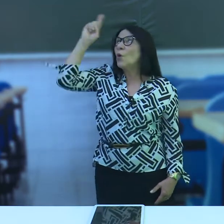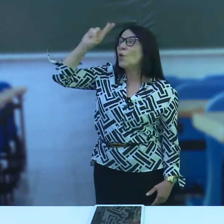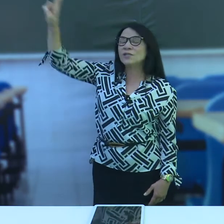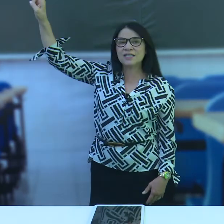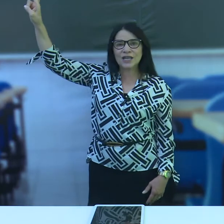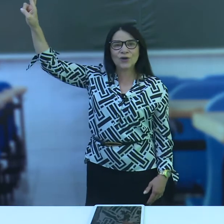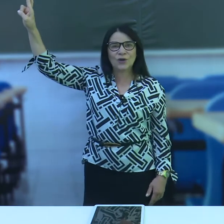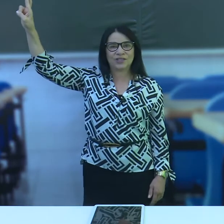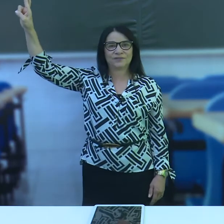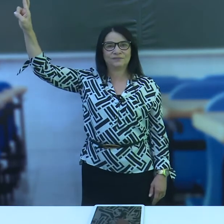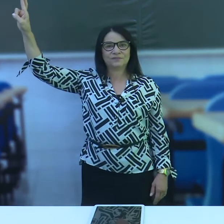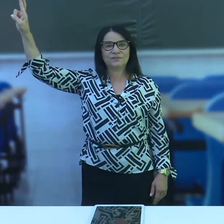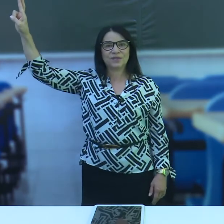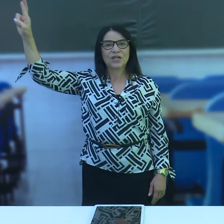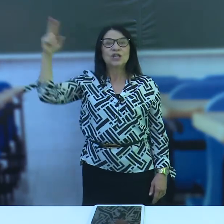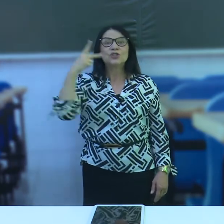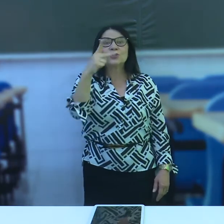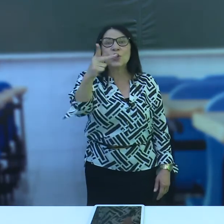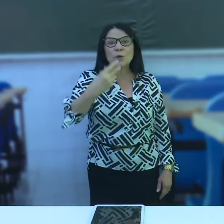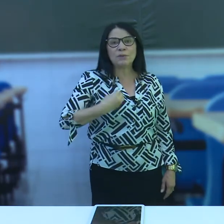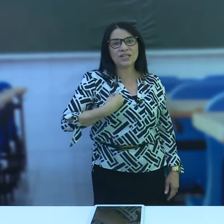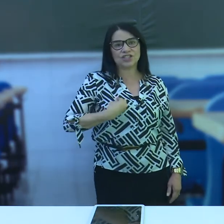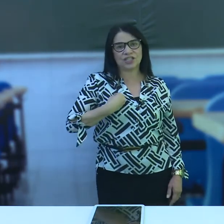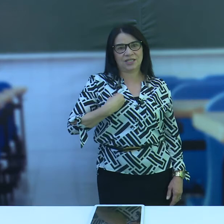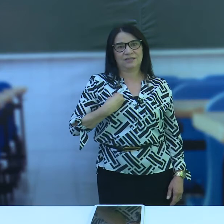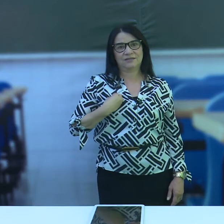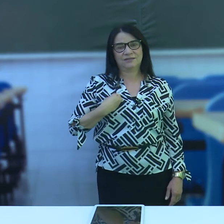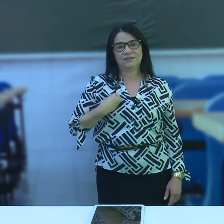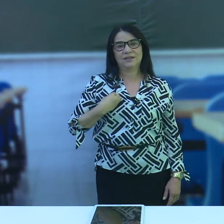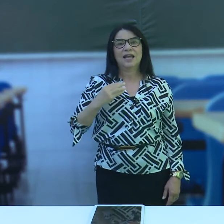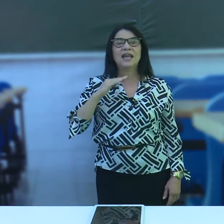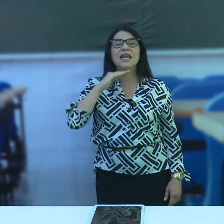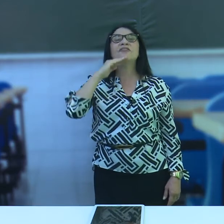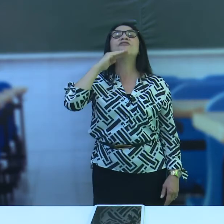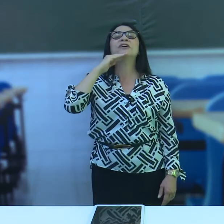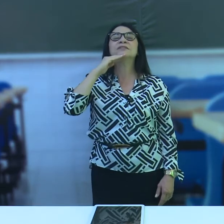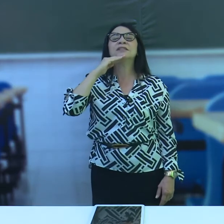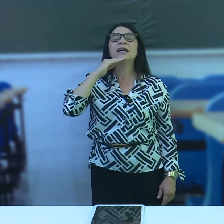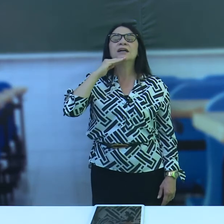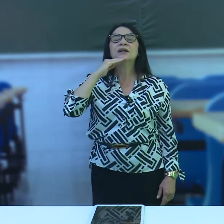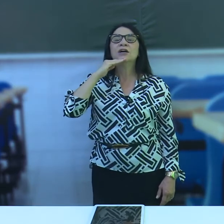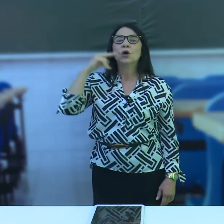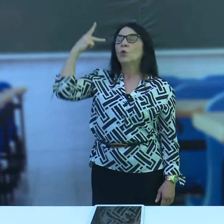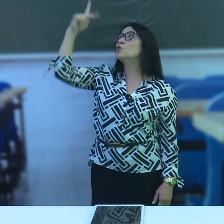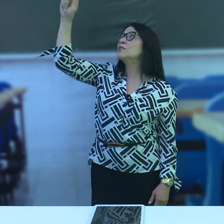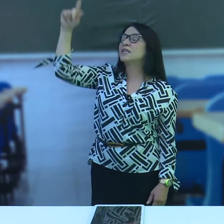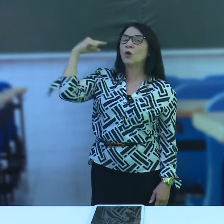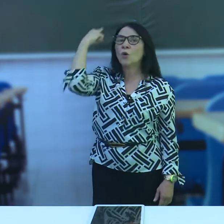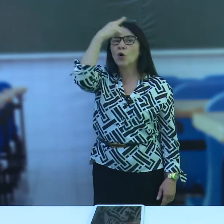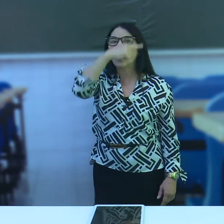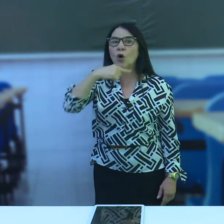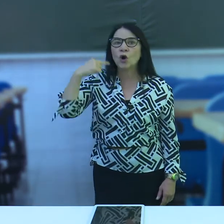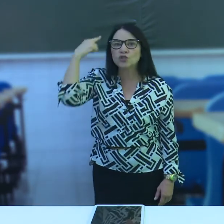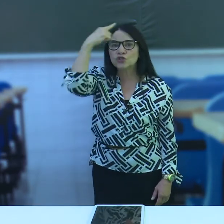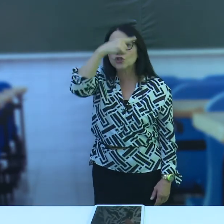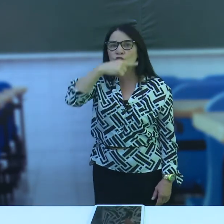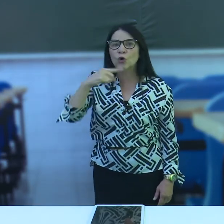O Senhor sobre ti levanta o seu